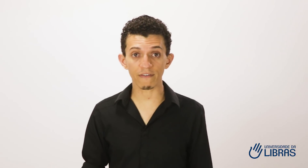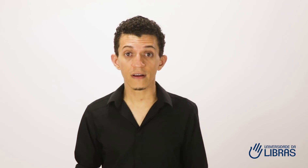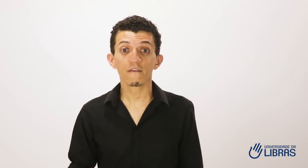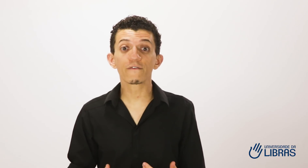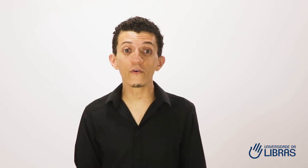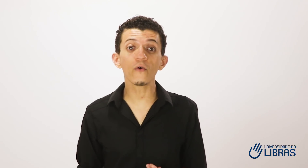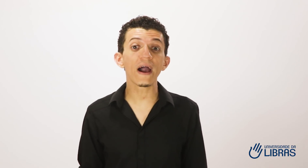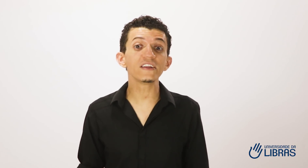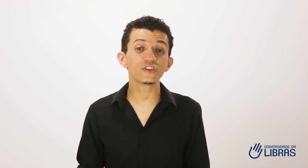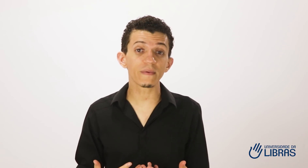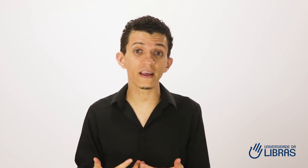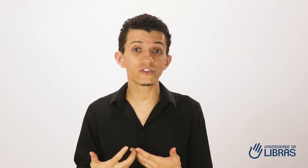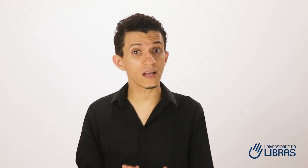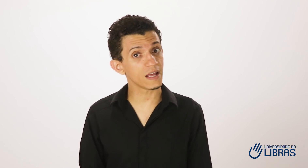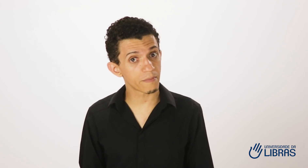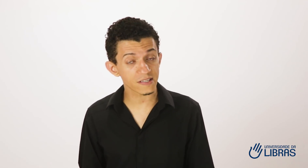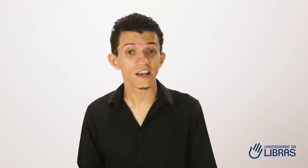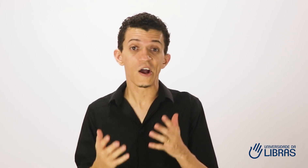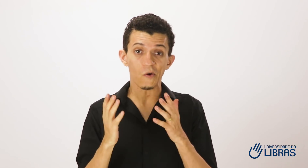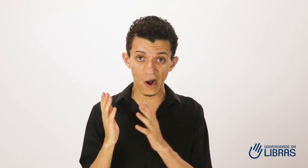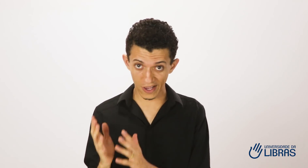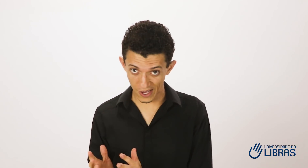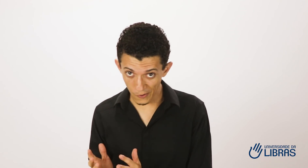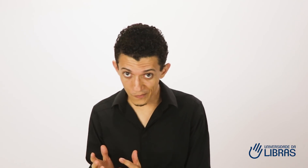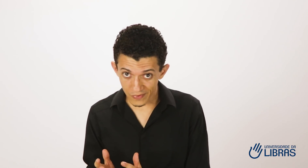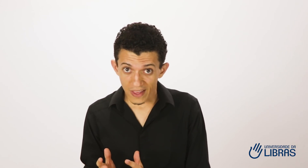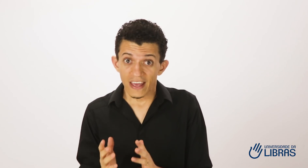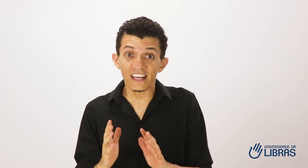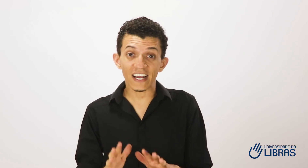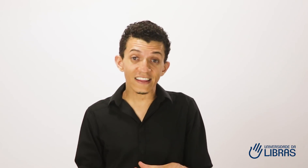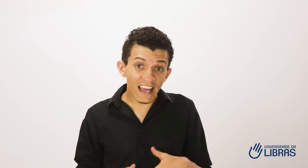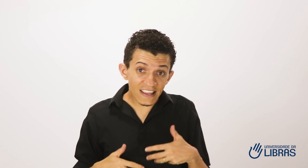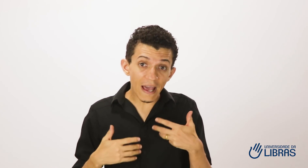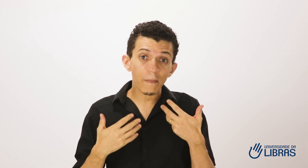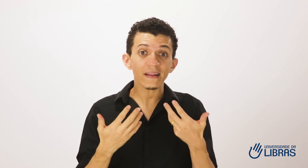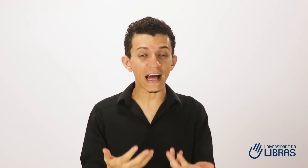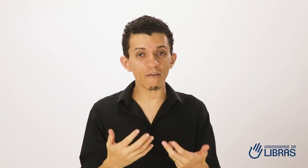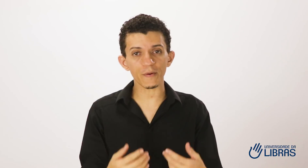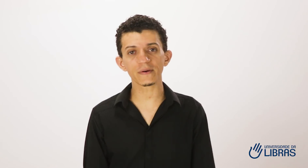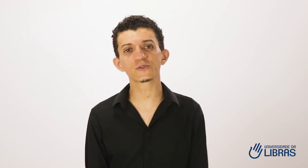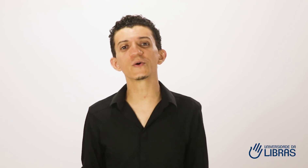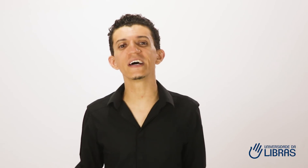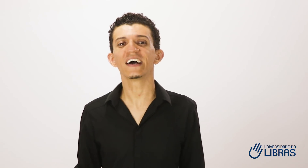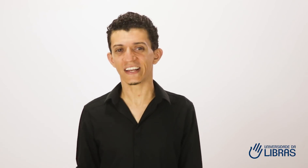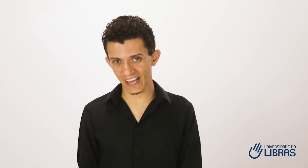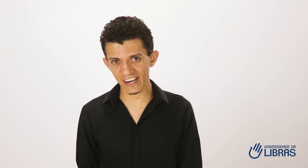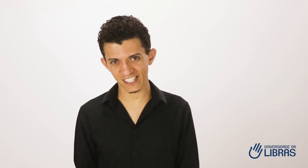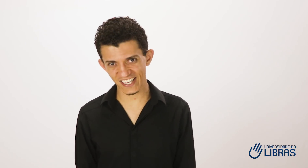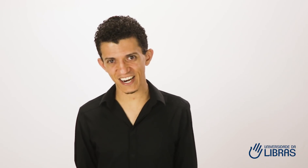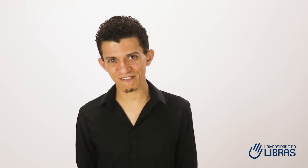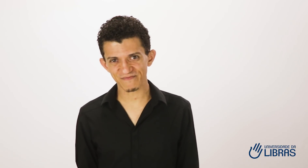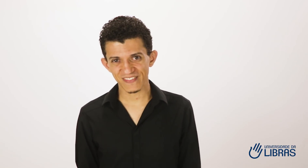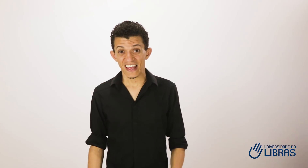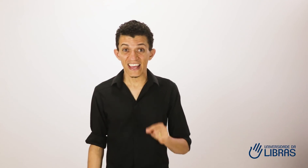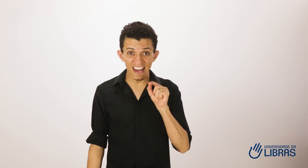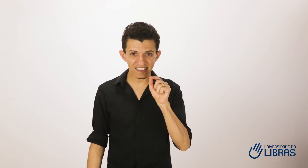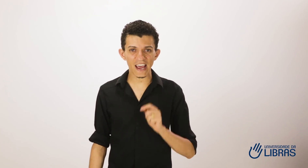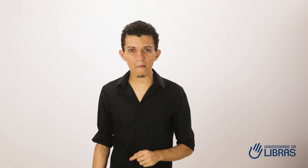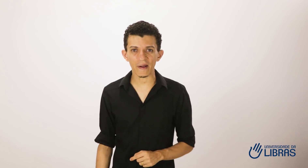conversava fluentemente em Libras com a Raquel e já até interpretava para uma surda na igreja dela. Nessa época,